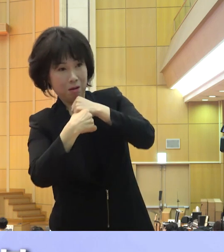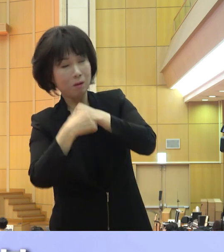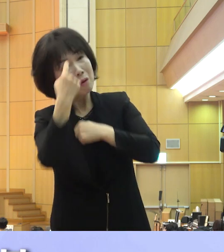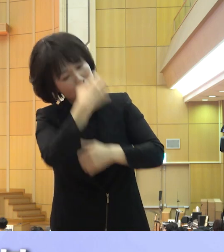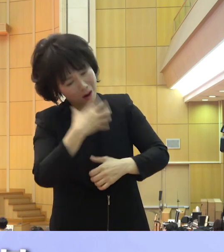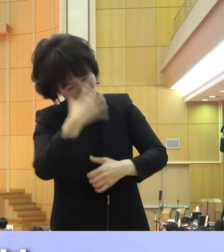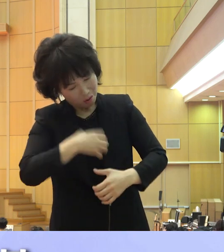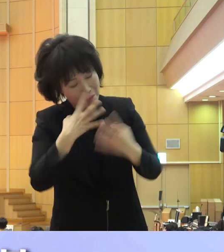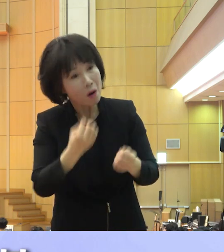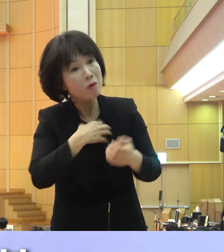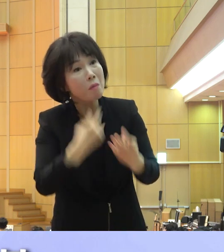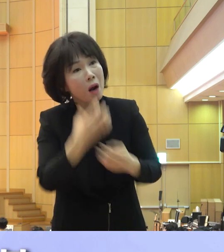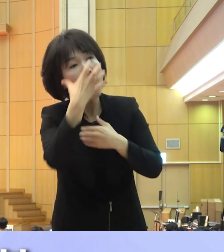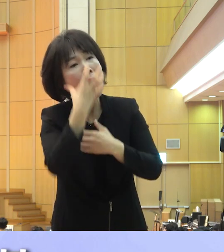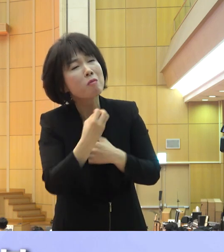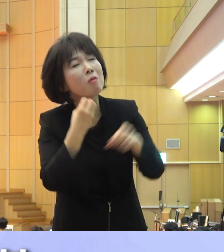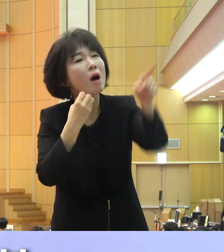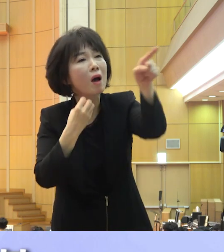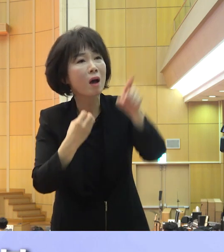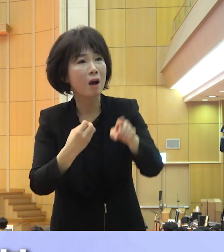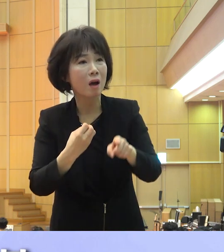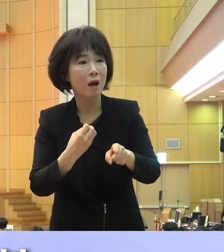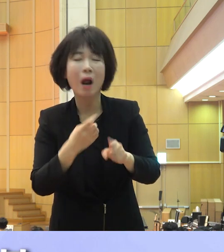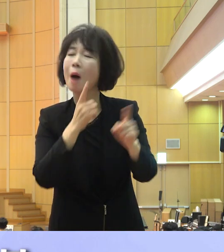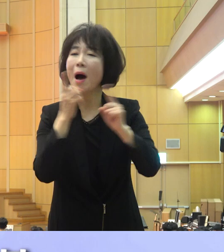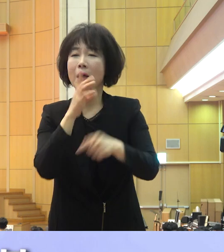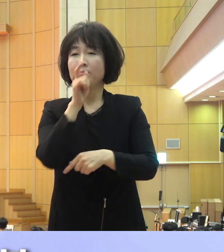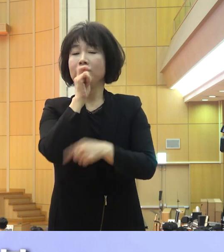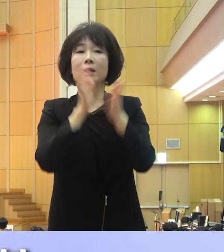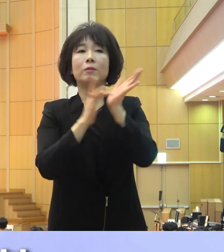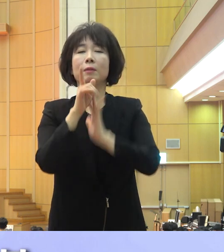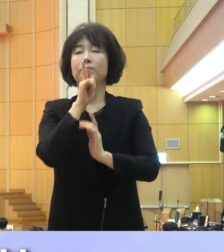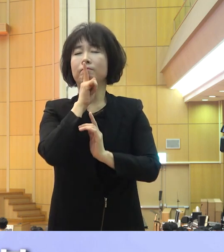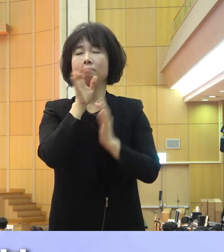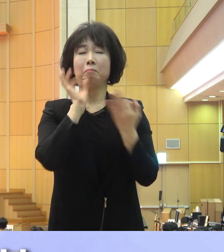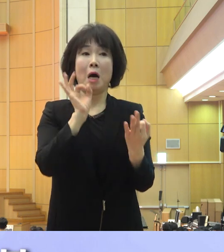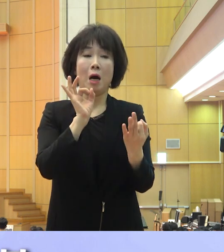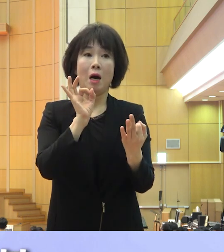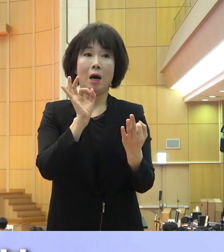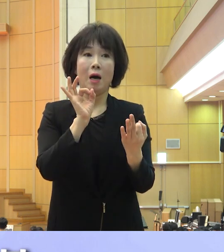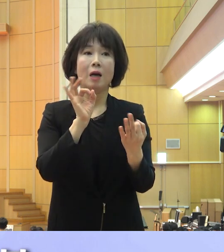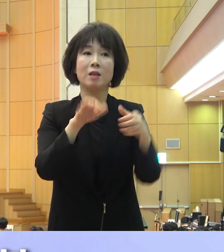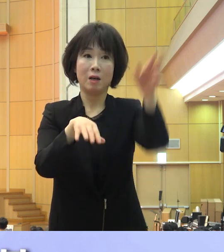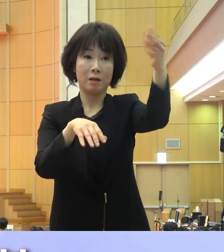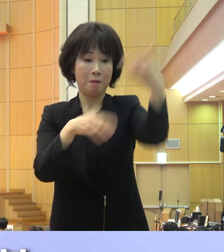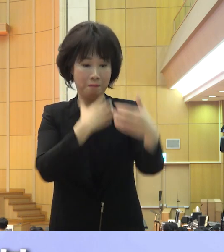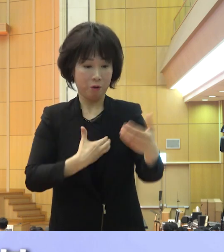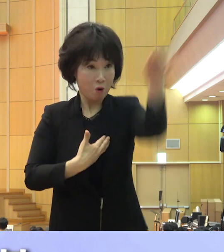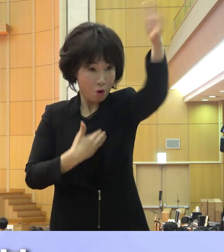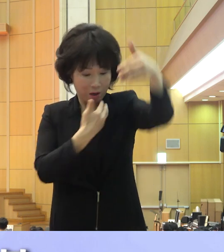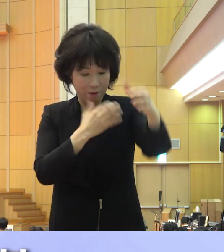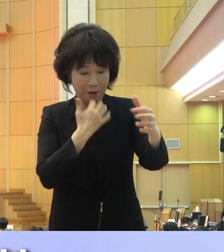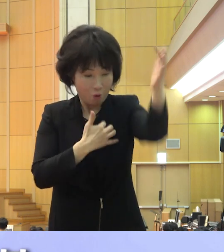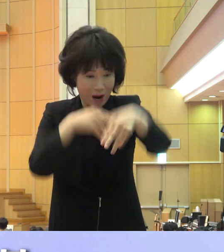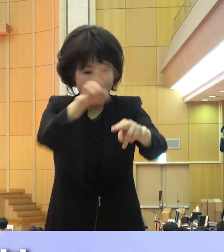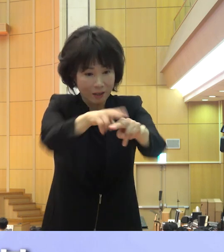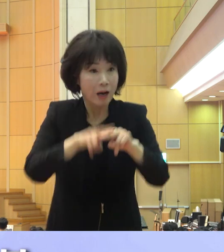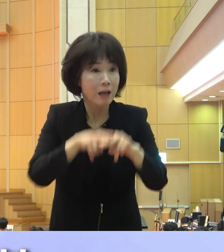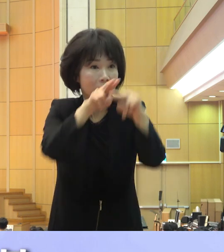염려가 많으냐? 낙심하느냐? 이런 말 전혀 하지 않고 말씀만 전했습니다. 주님이 다 알고